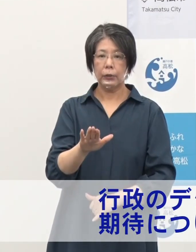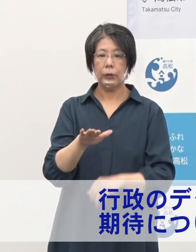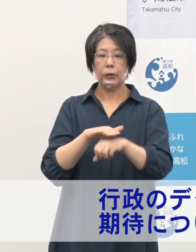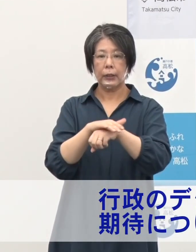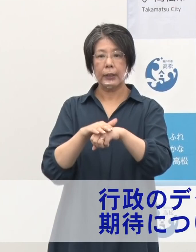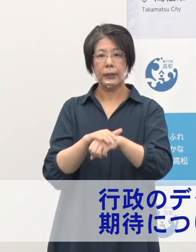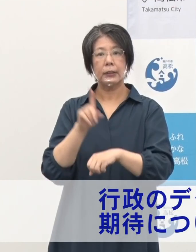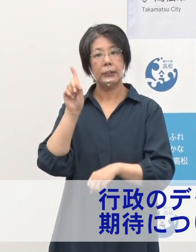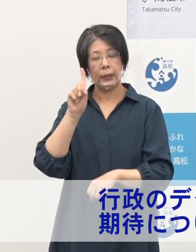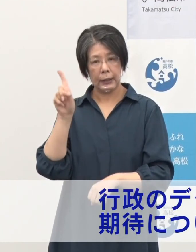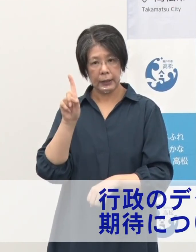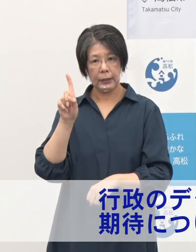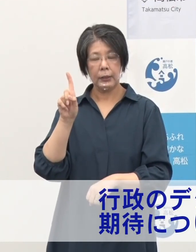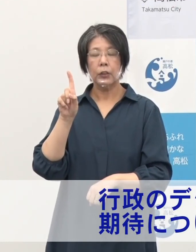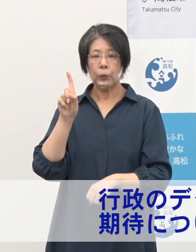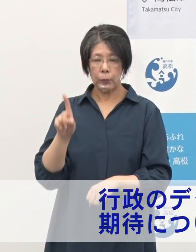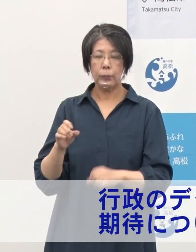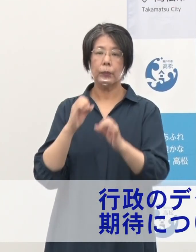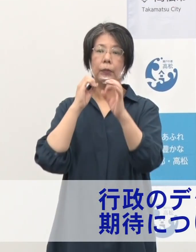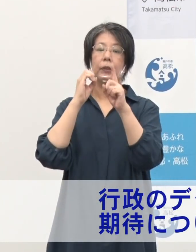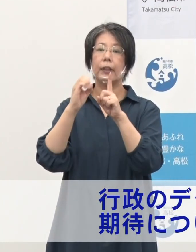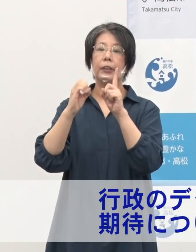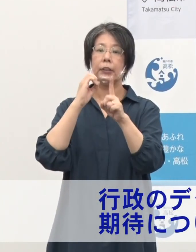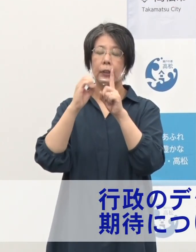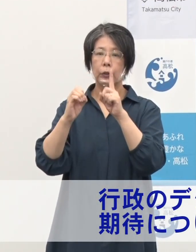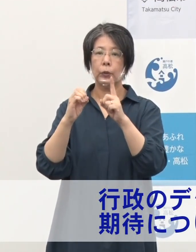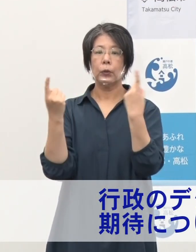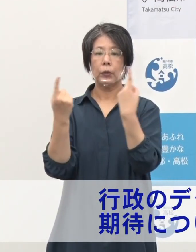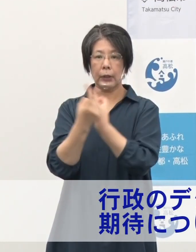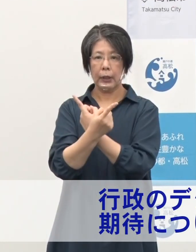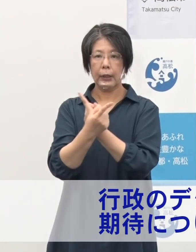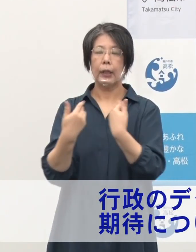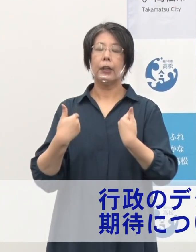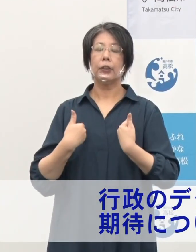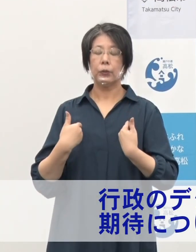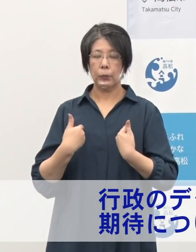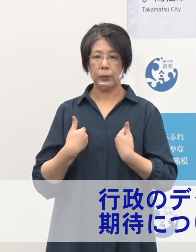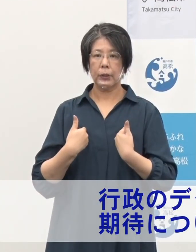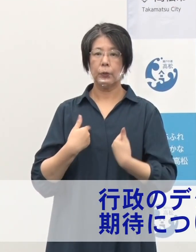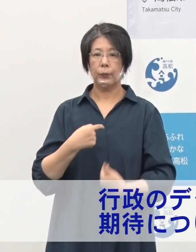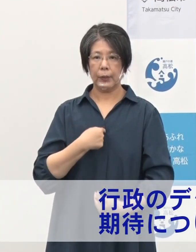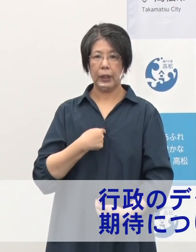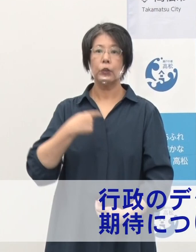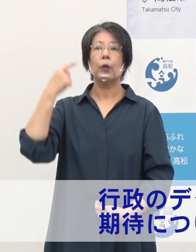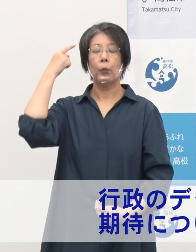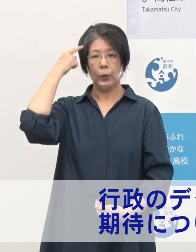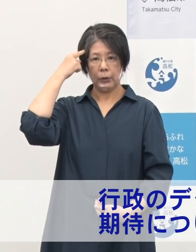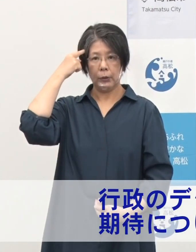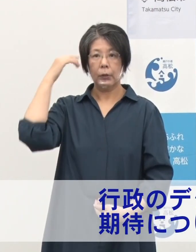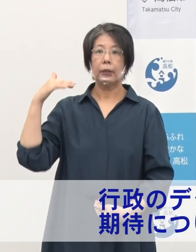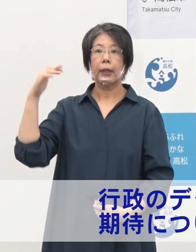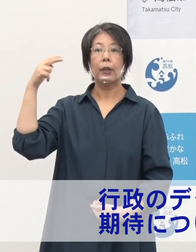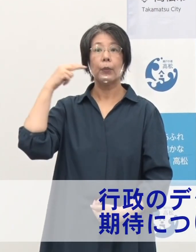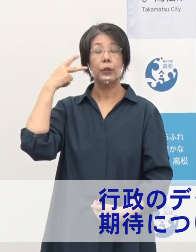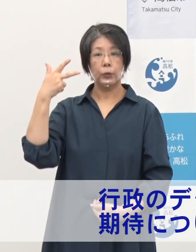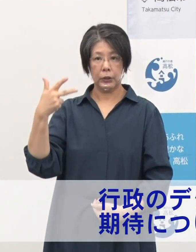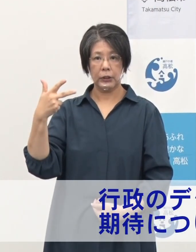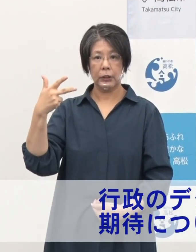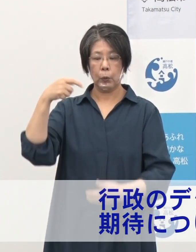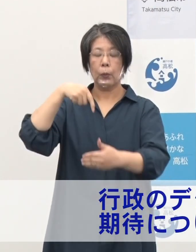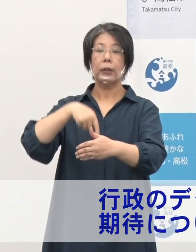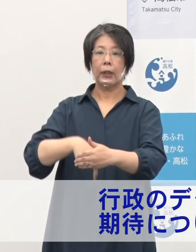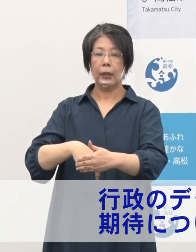としてやっぱりデジタル化というものが挙げられるのではないかないうふうに思っているところでございますでまぁ高松市におきましてもこの